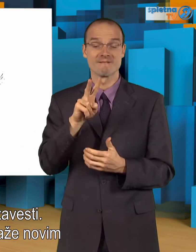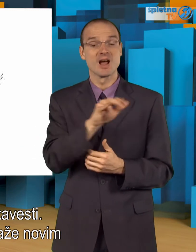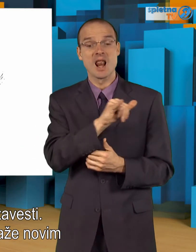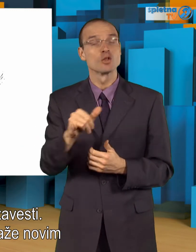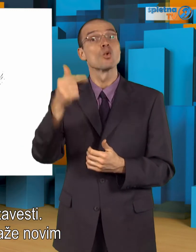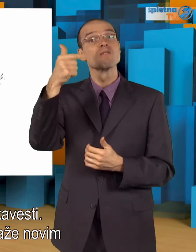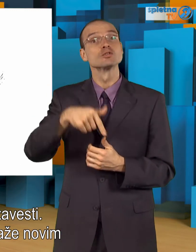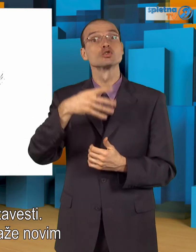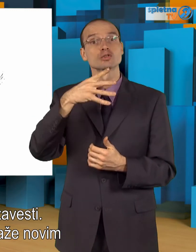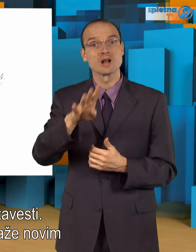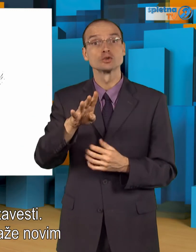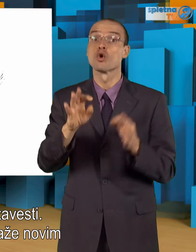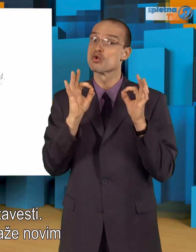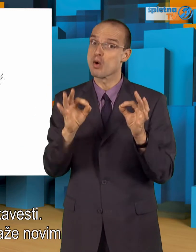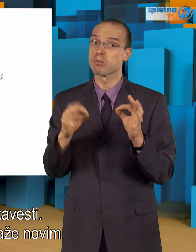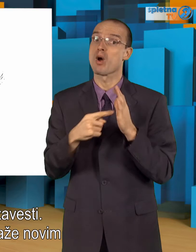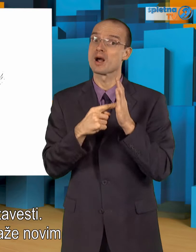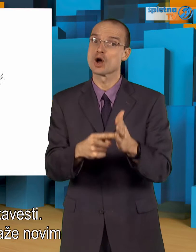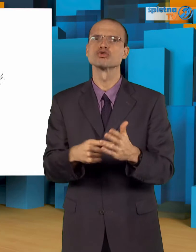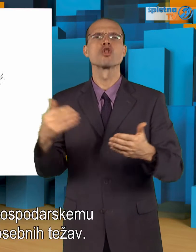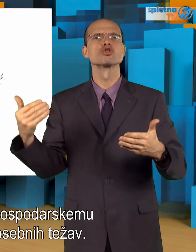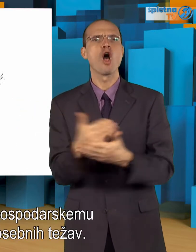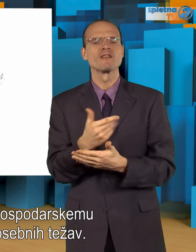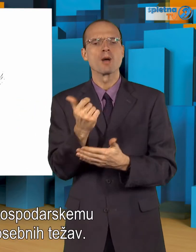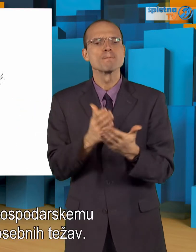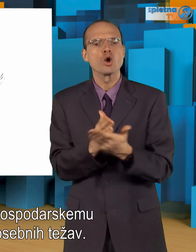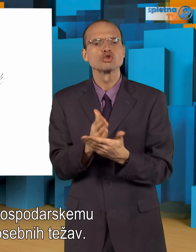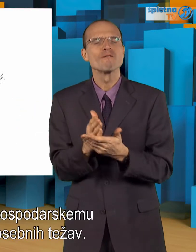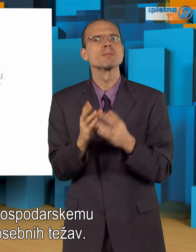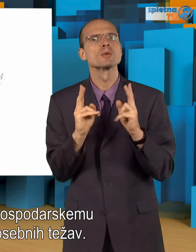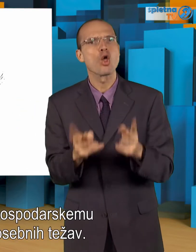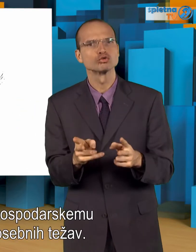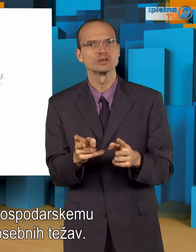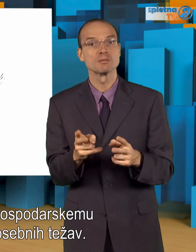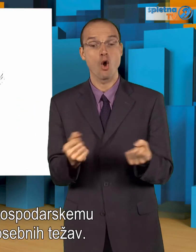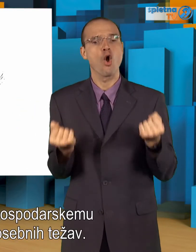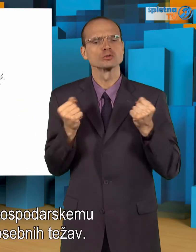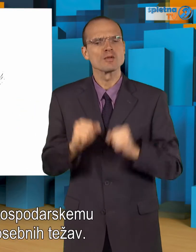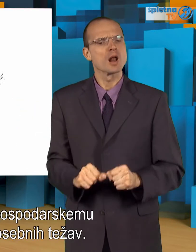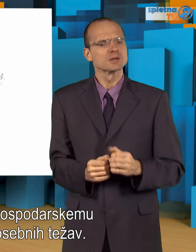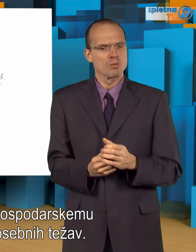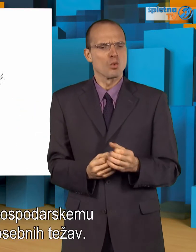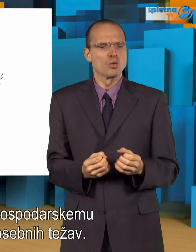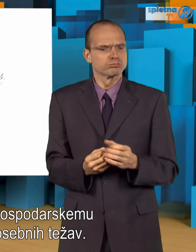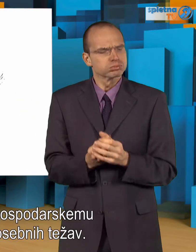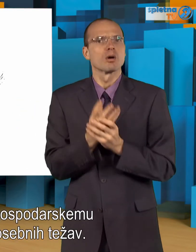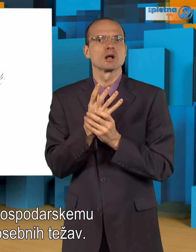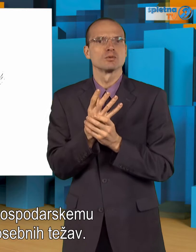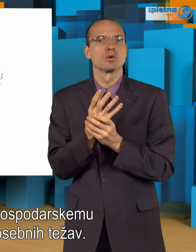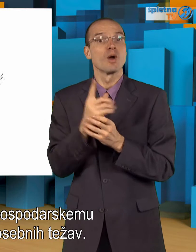V letu 2014 dobro kaže novim poslovnim priložnostim, gospodarskemu okrevanju in reševanju osebnih